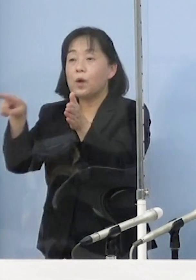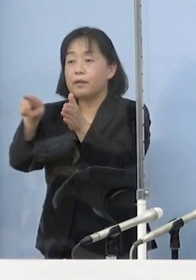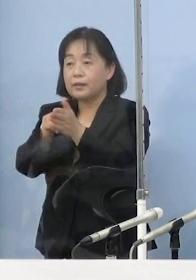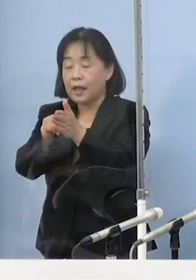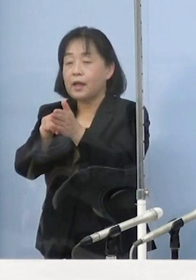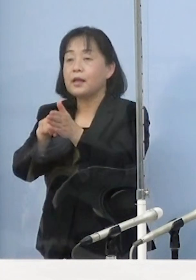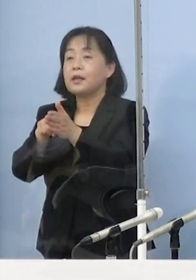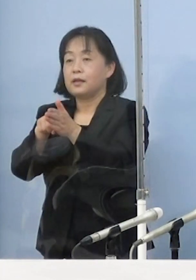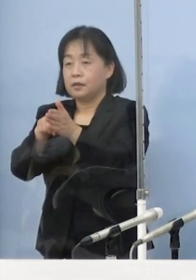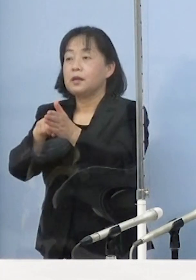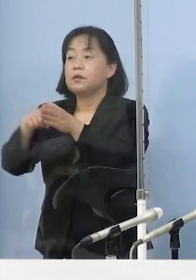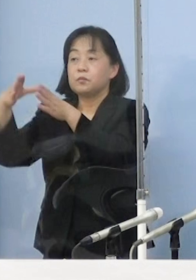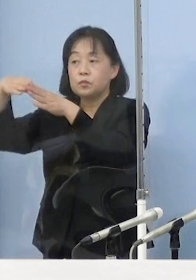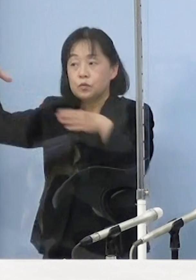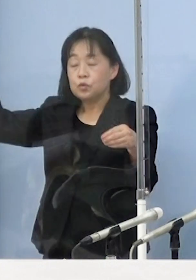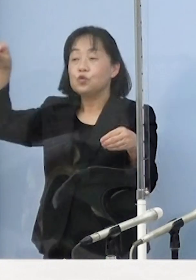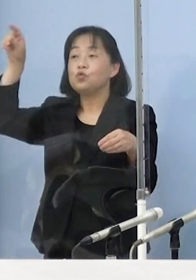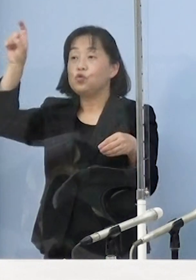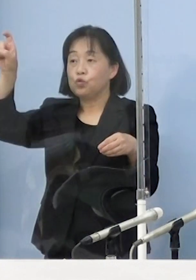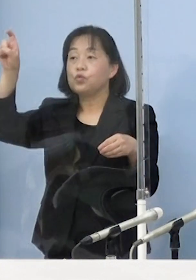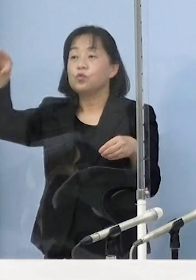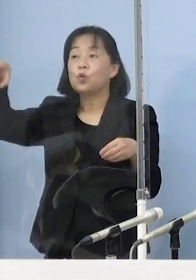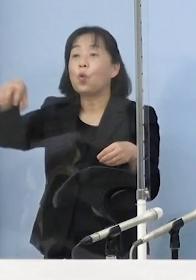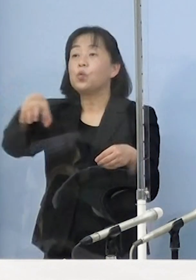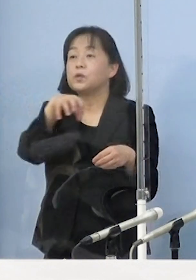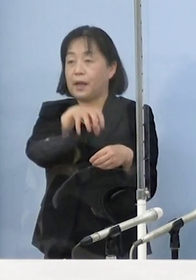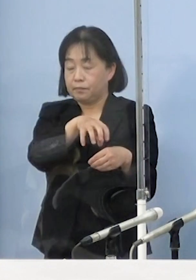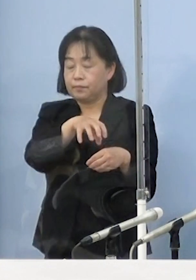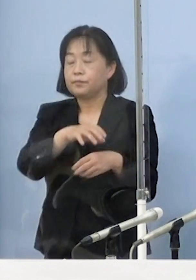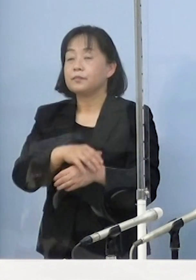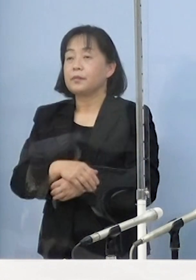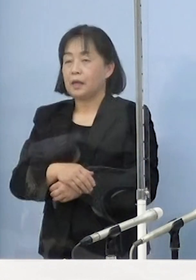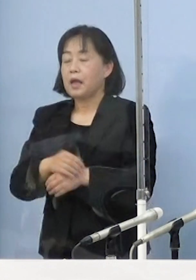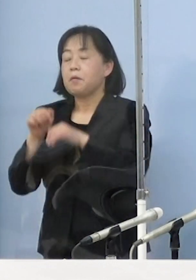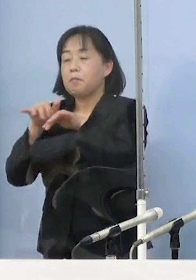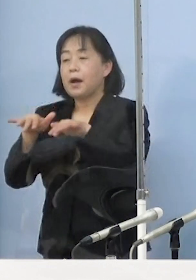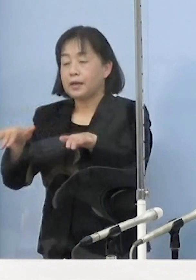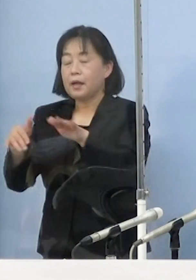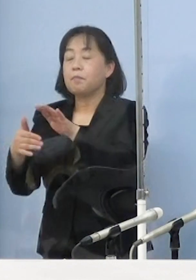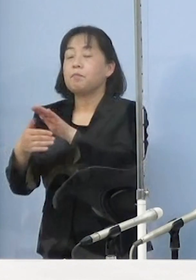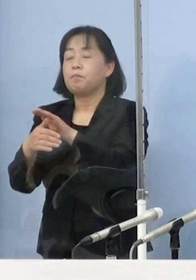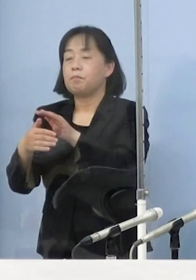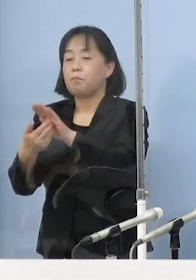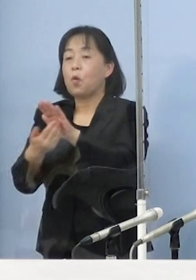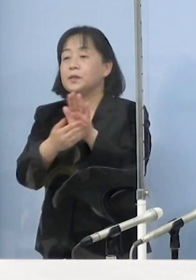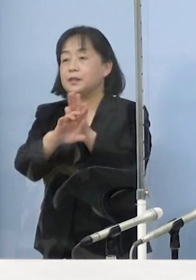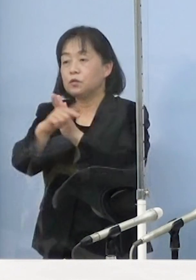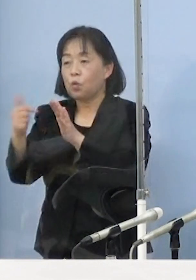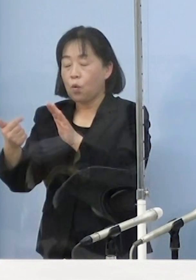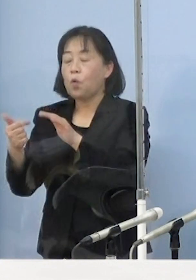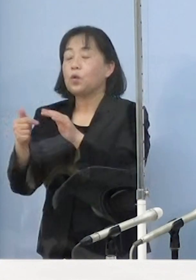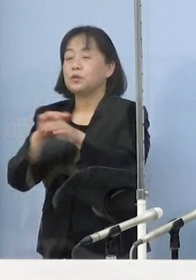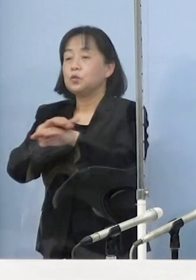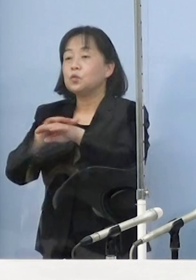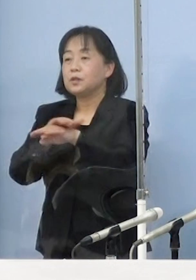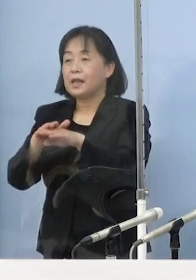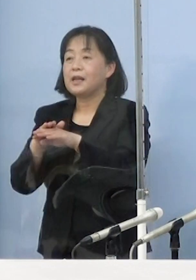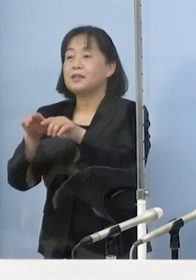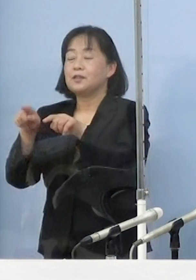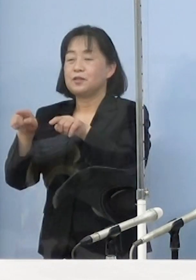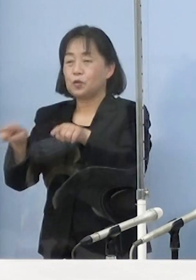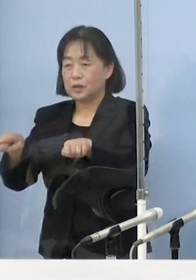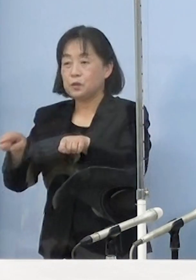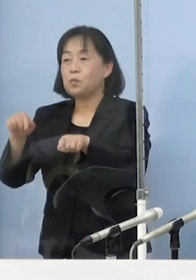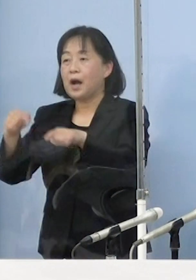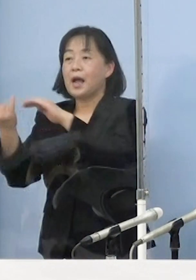って10都道府県、またまん延防止等重点措置、こちらは愛媛県が卒業